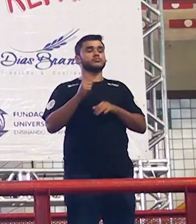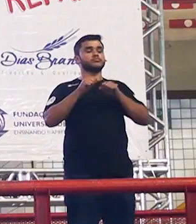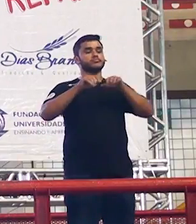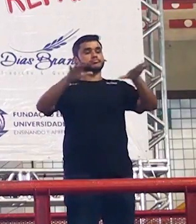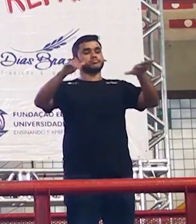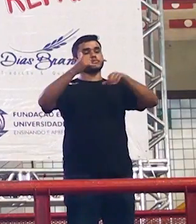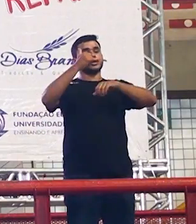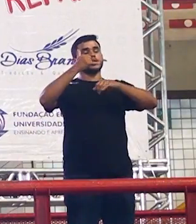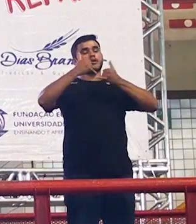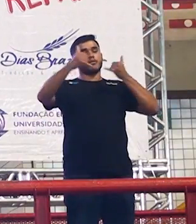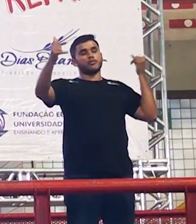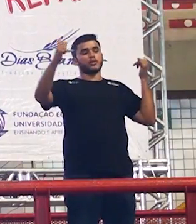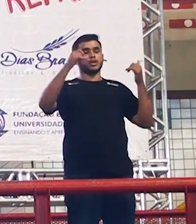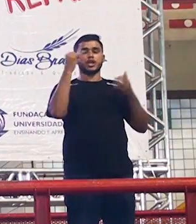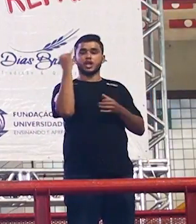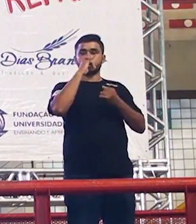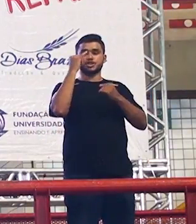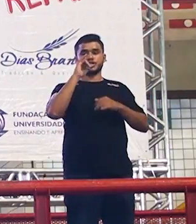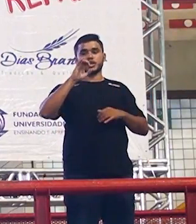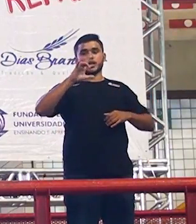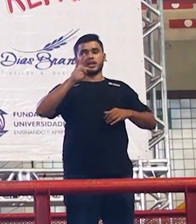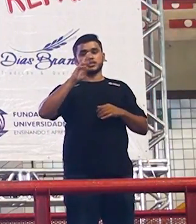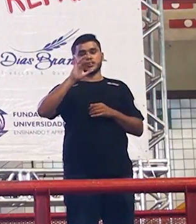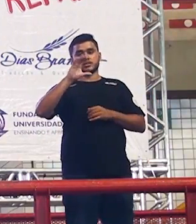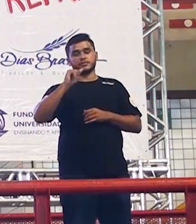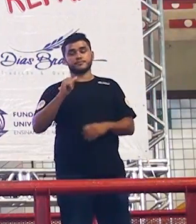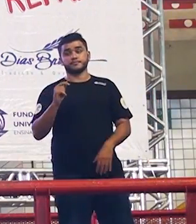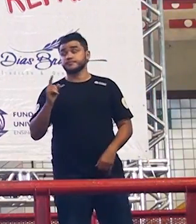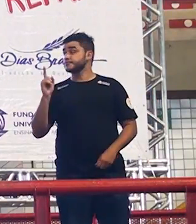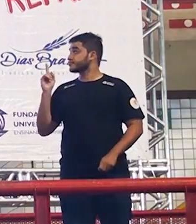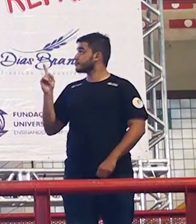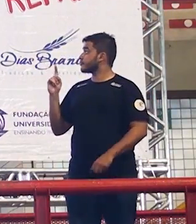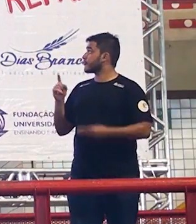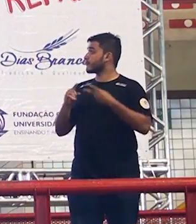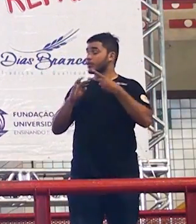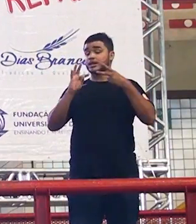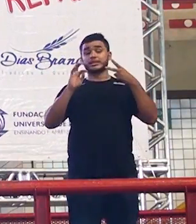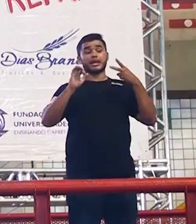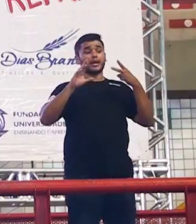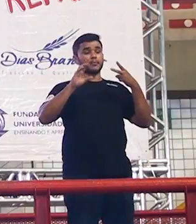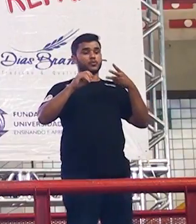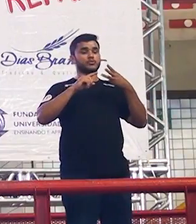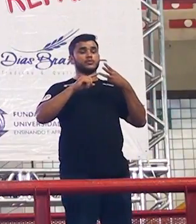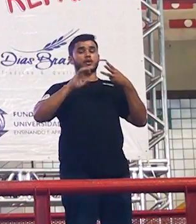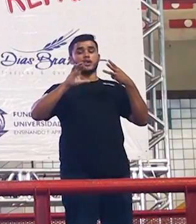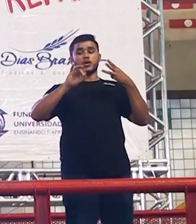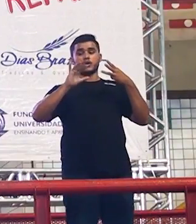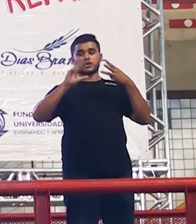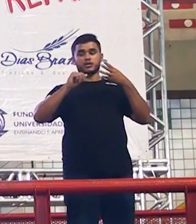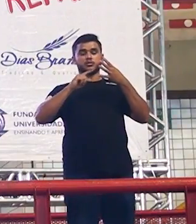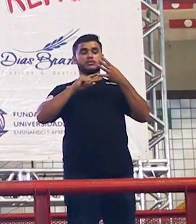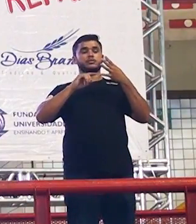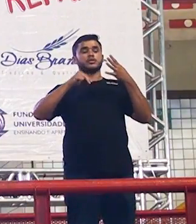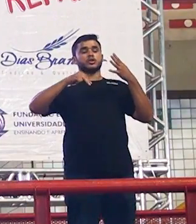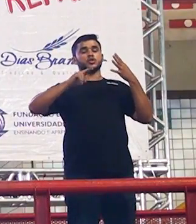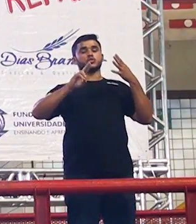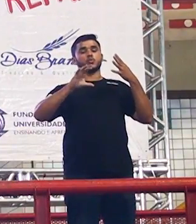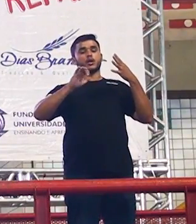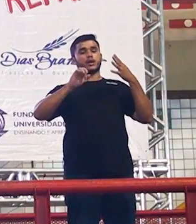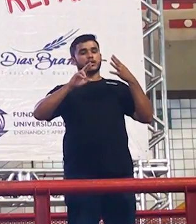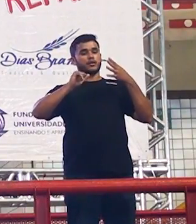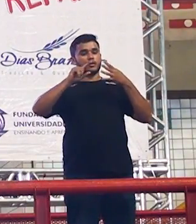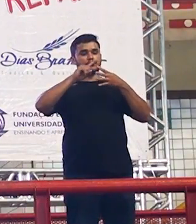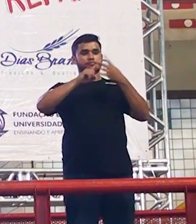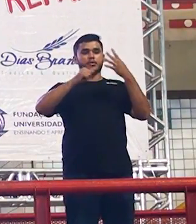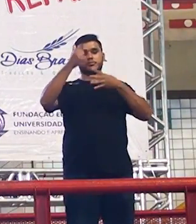a termoelétrica. Terceiro lugar vem a energia eólica. Quarto lugar a energia nuclear. Tá? Então, o